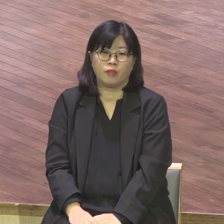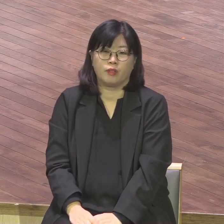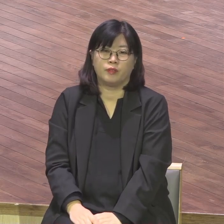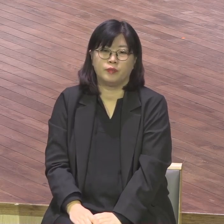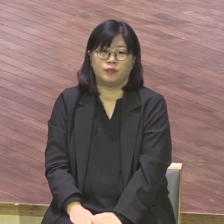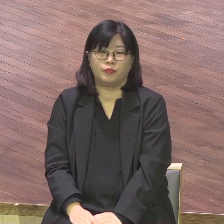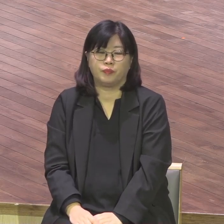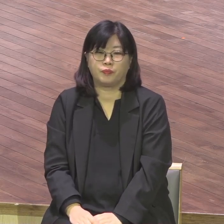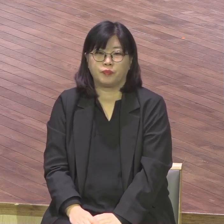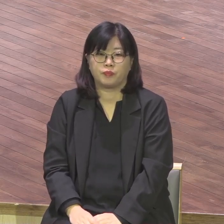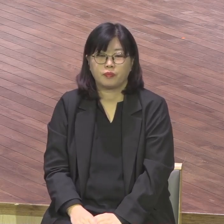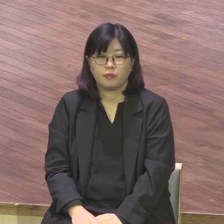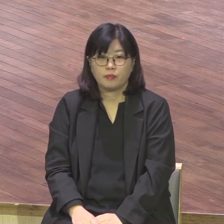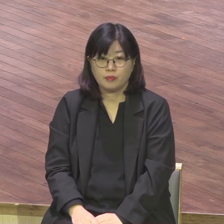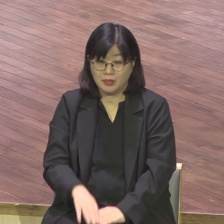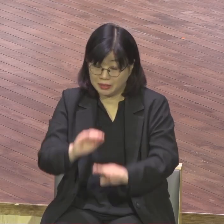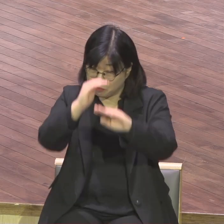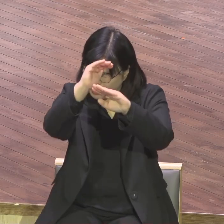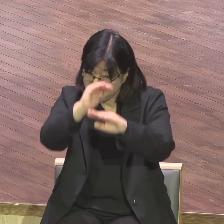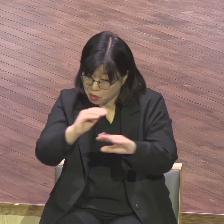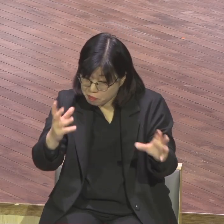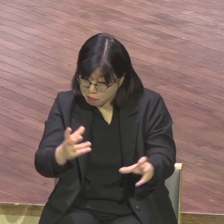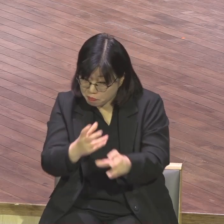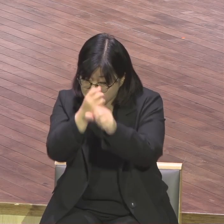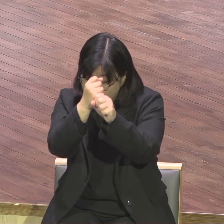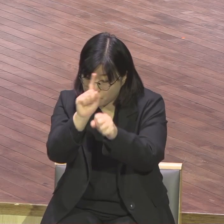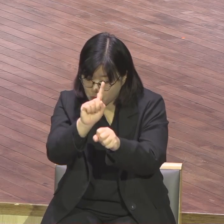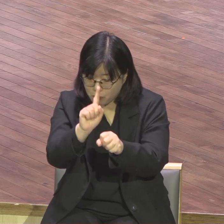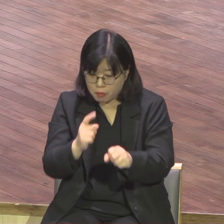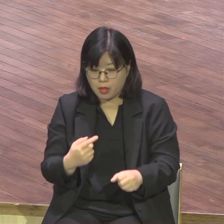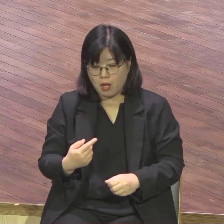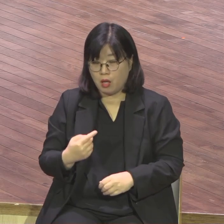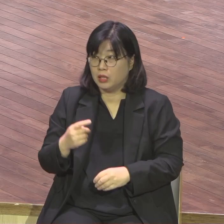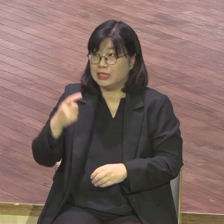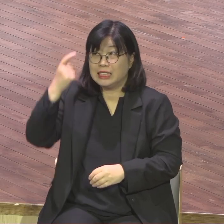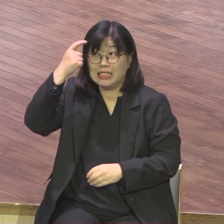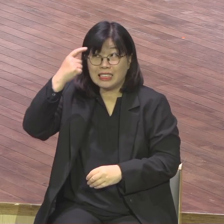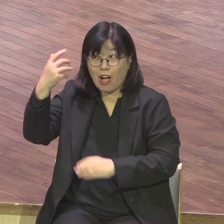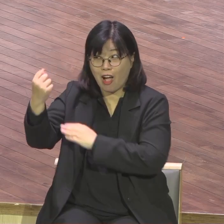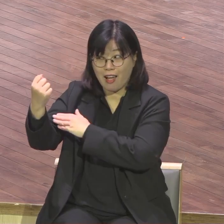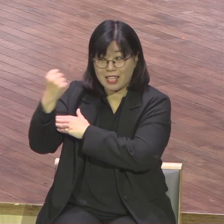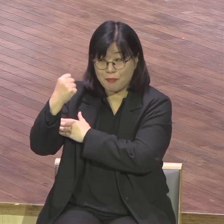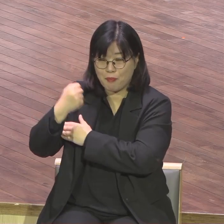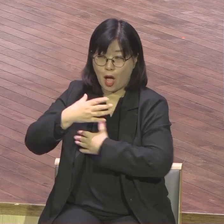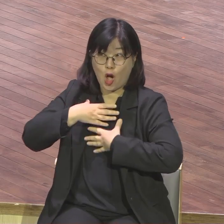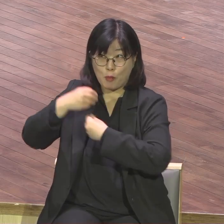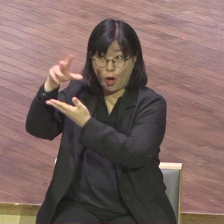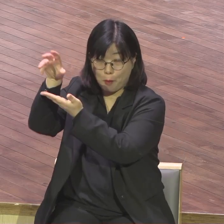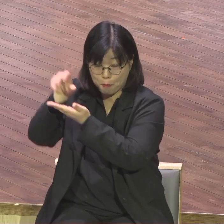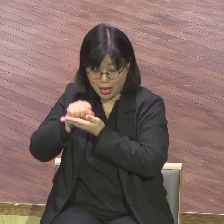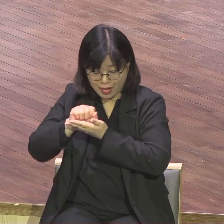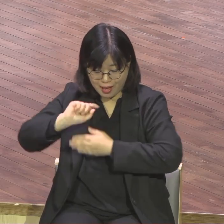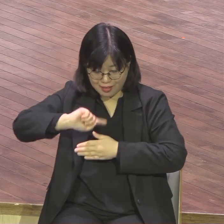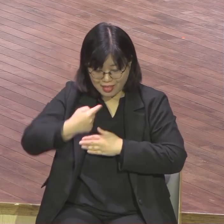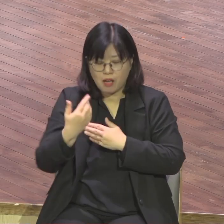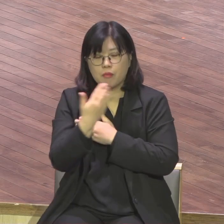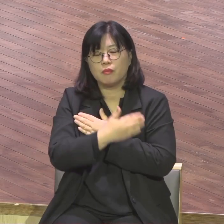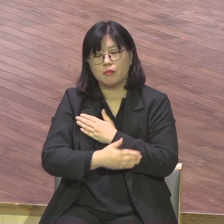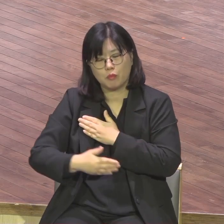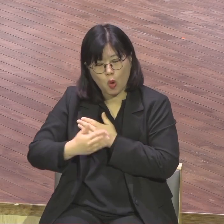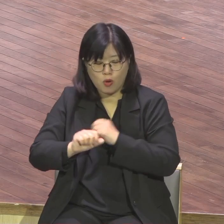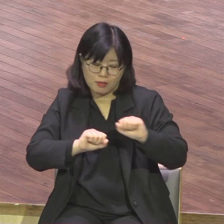한마디로 무슨 말입니까? 영육간에 규모 있는 삶을 말합니다. 영육간에 규모 있는